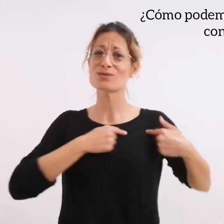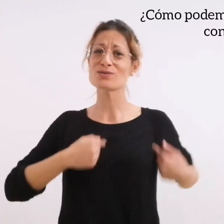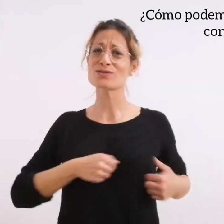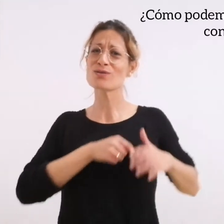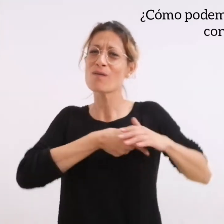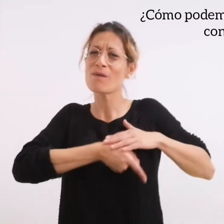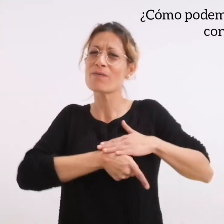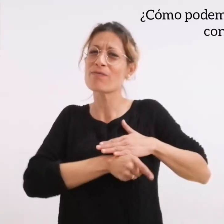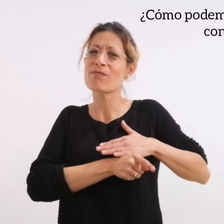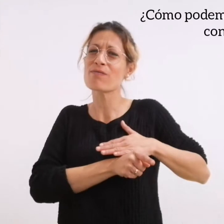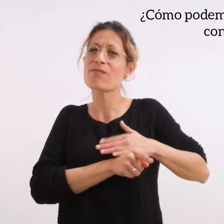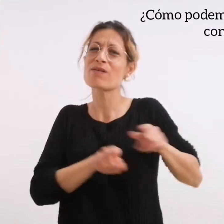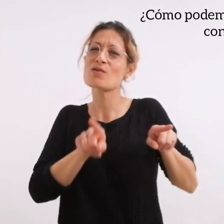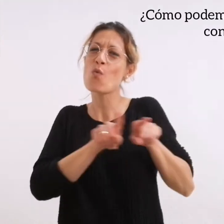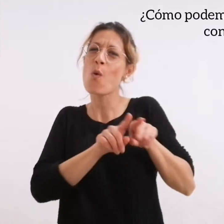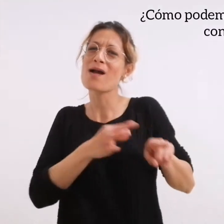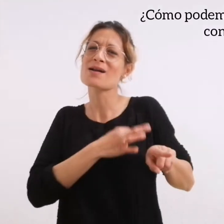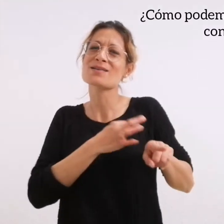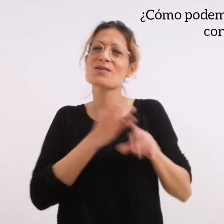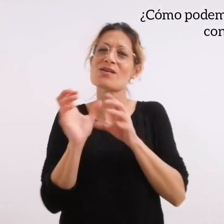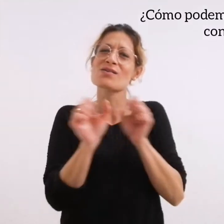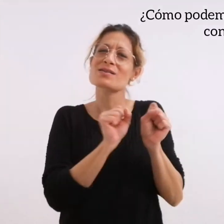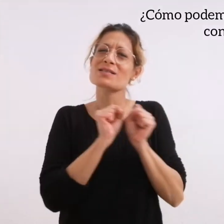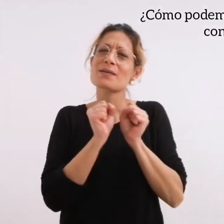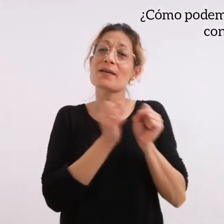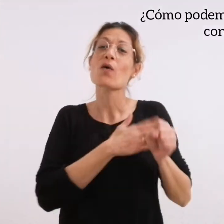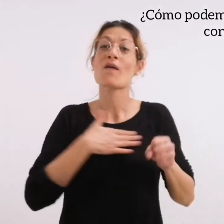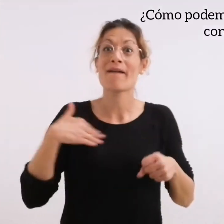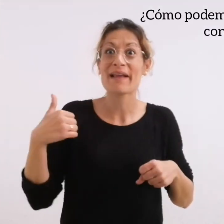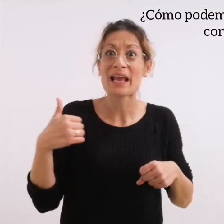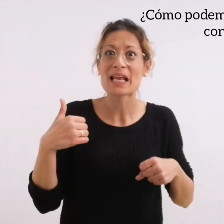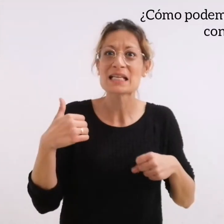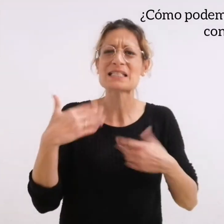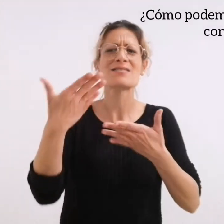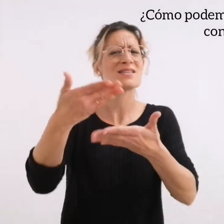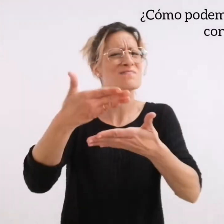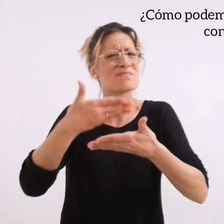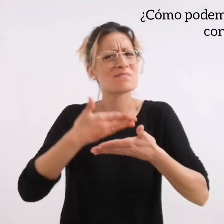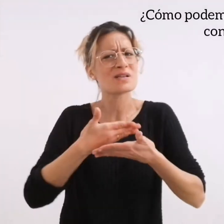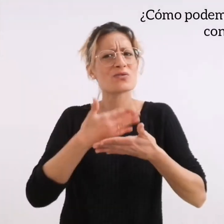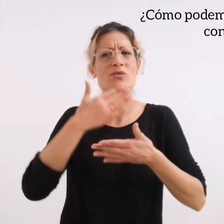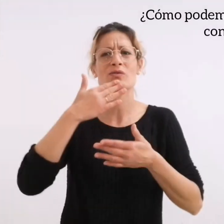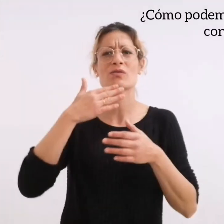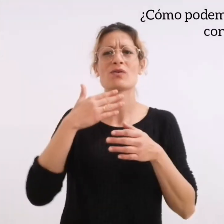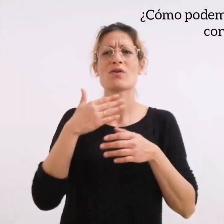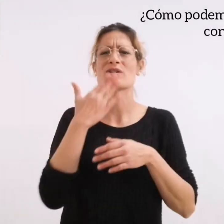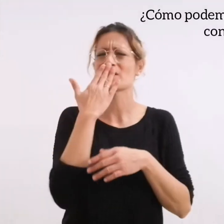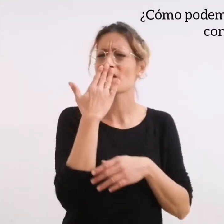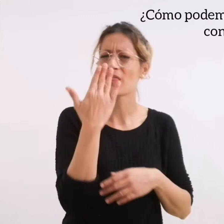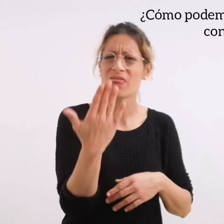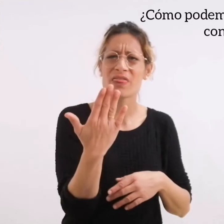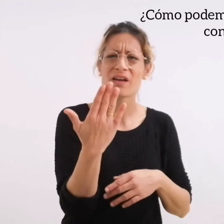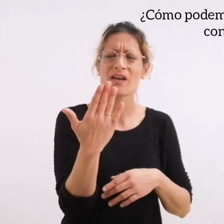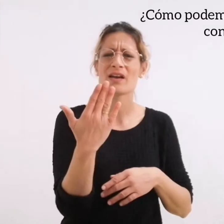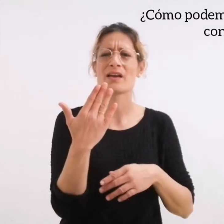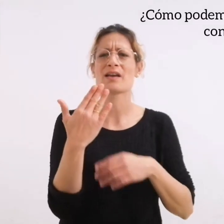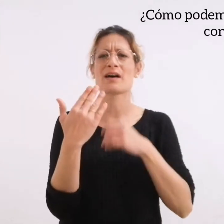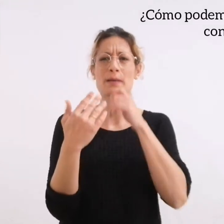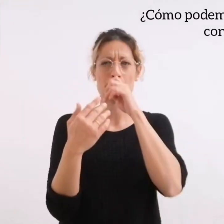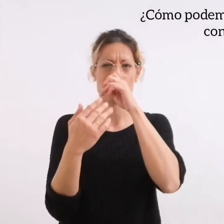Señor y Salvador, yo le quiero invitar a que de manera sincera cierre sus ojos y esté repitiendo